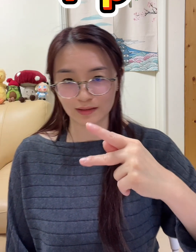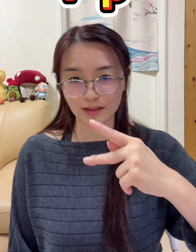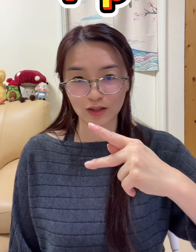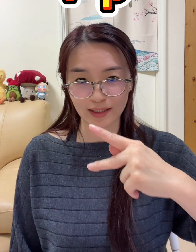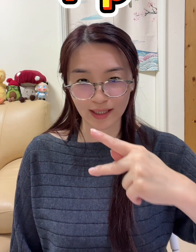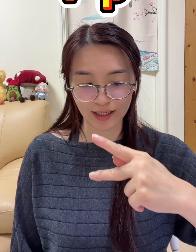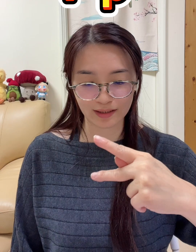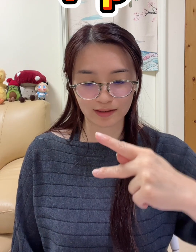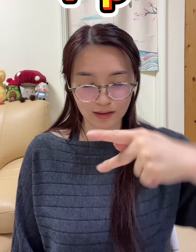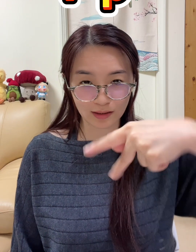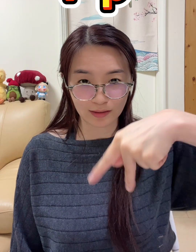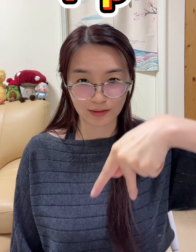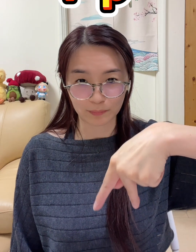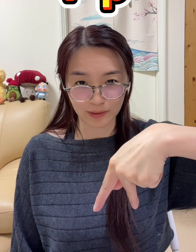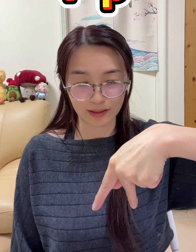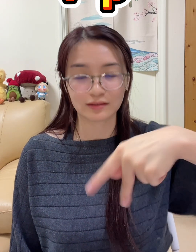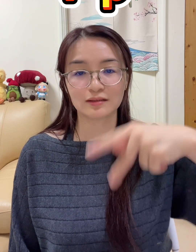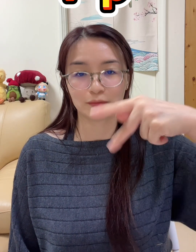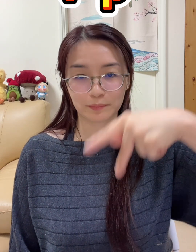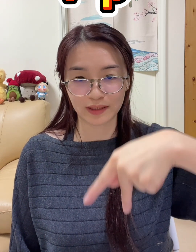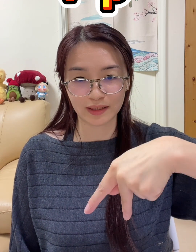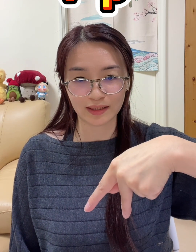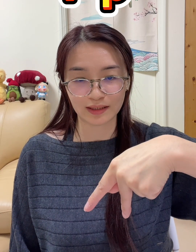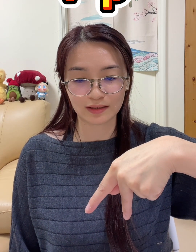呢個係 K， 呢個係 P。